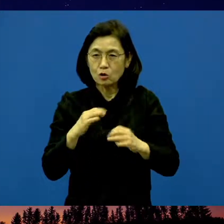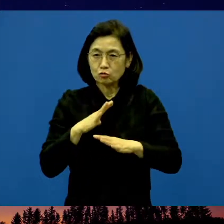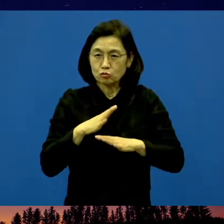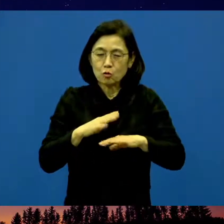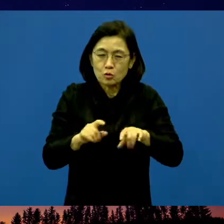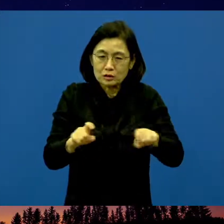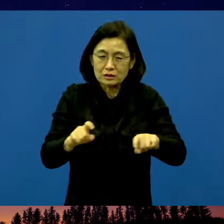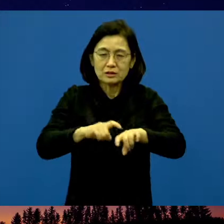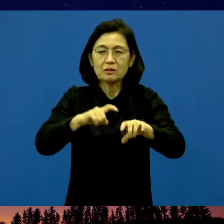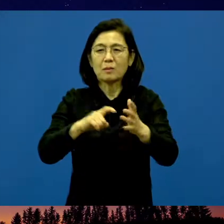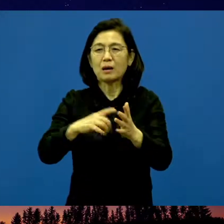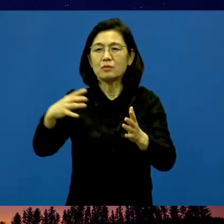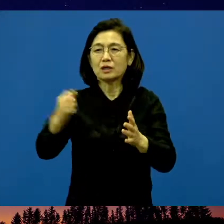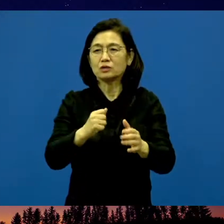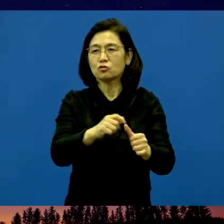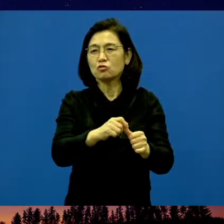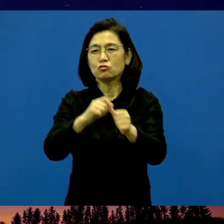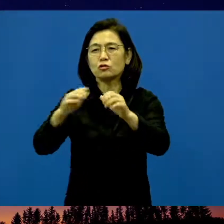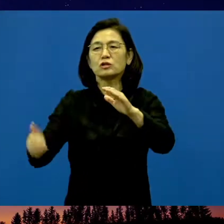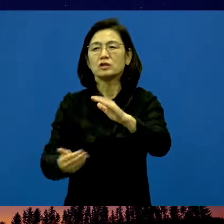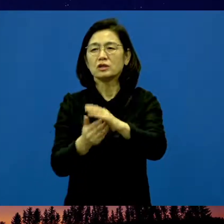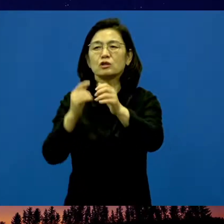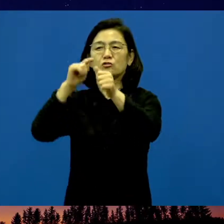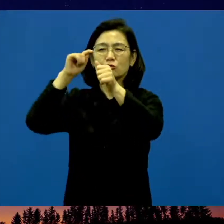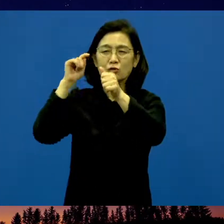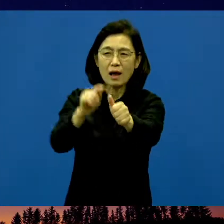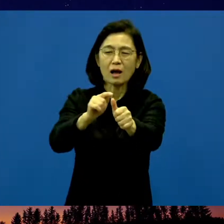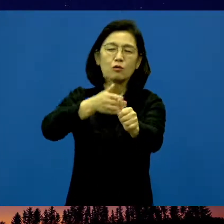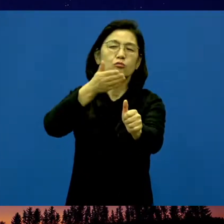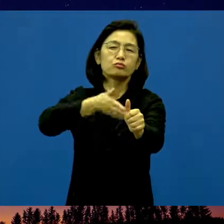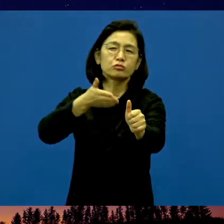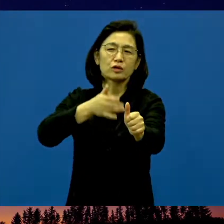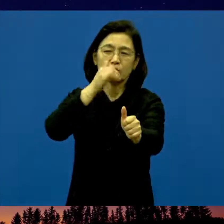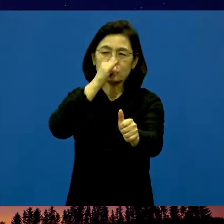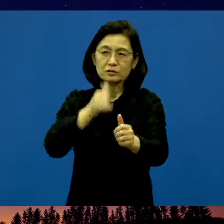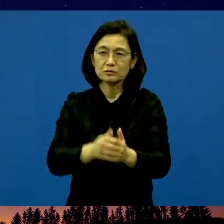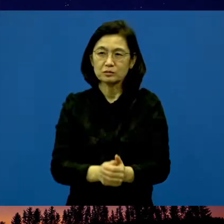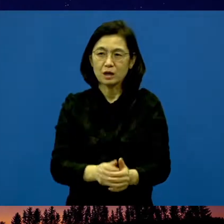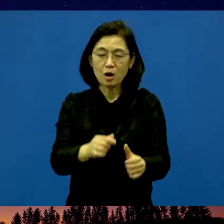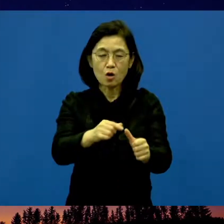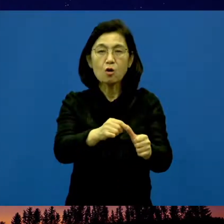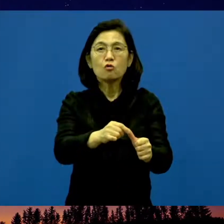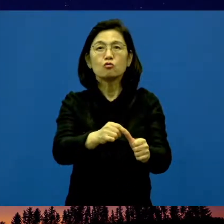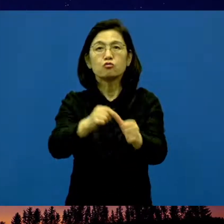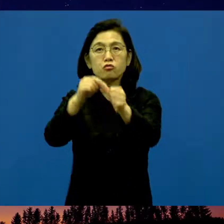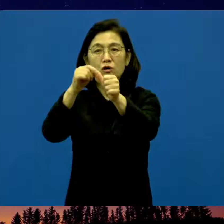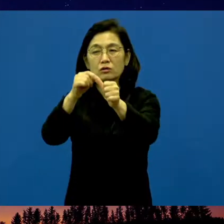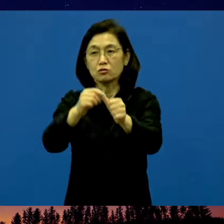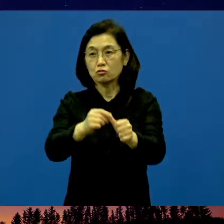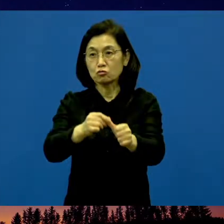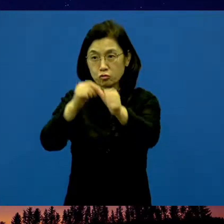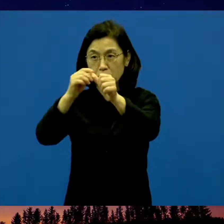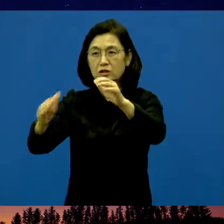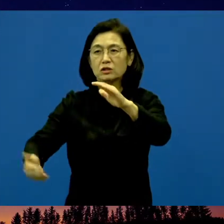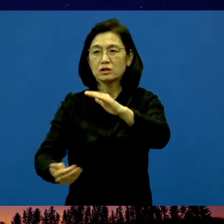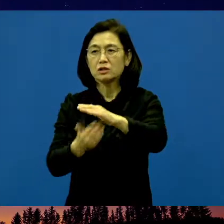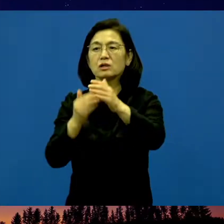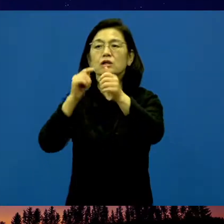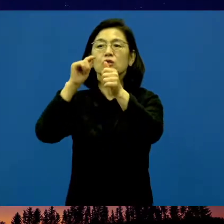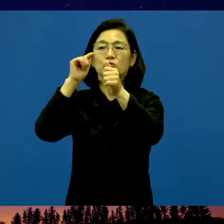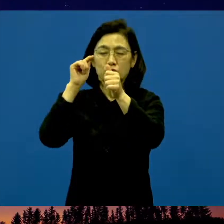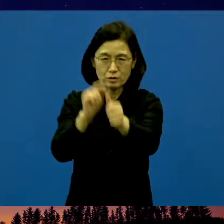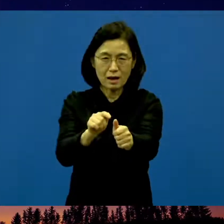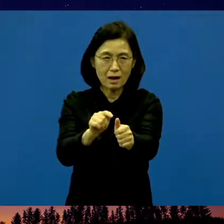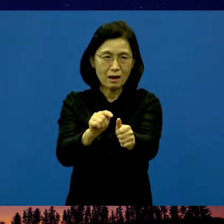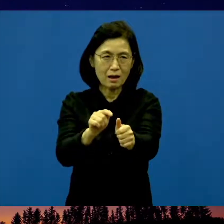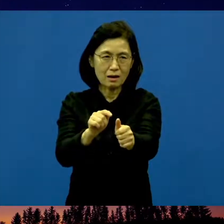구원을 이루라. 여기 바울이 굉장히 중요한 주제를 다루고 있는 너희 구원을 이루라. 너희 구원을 이루라.